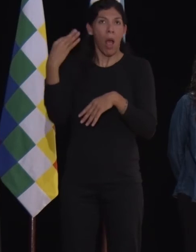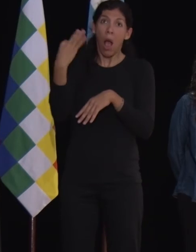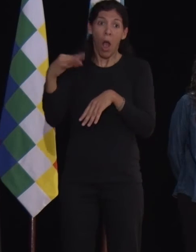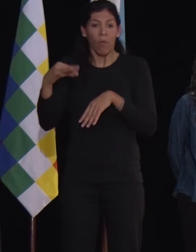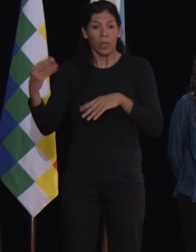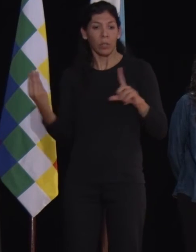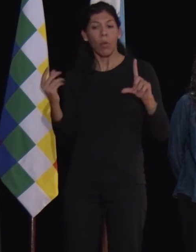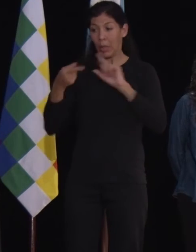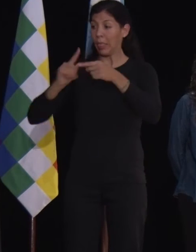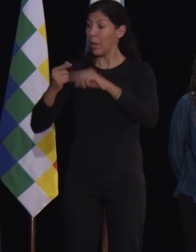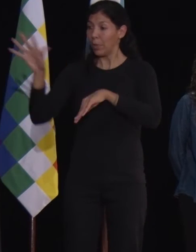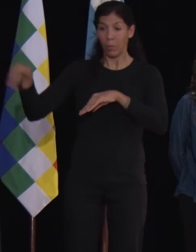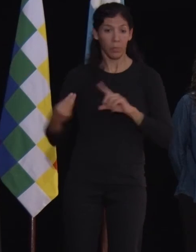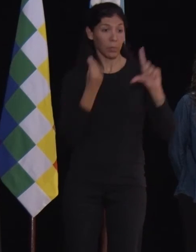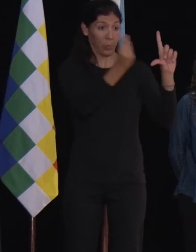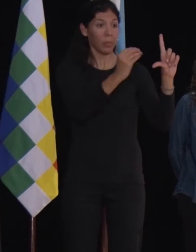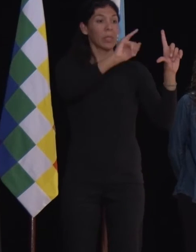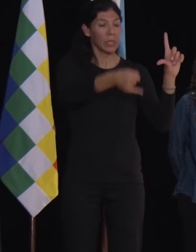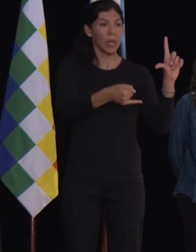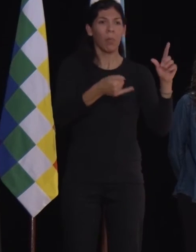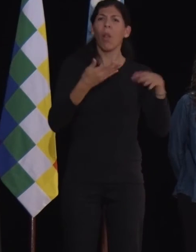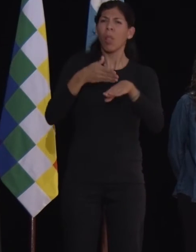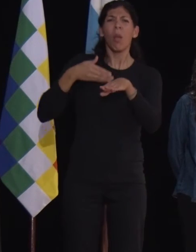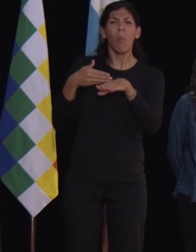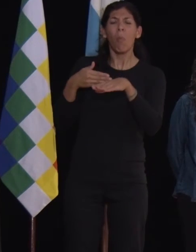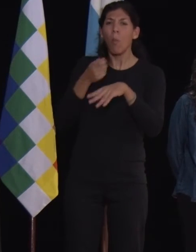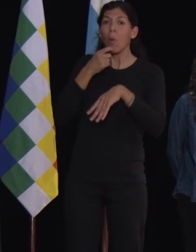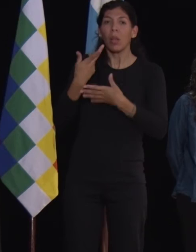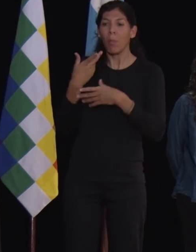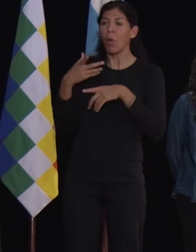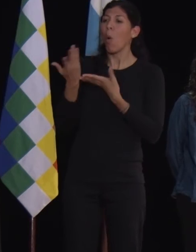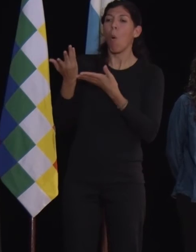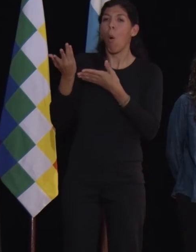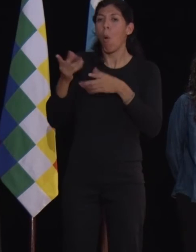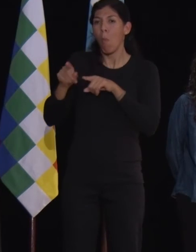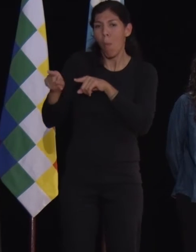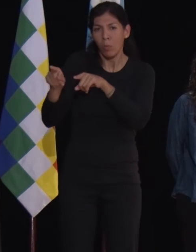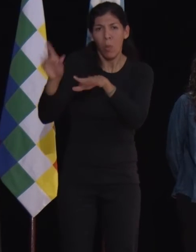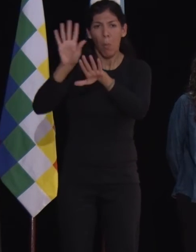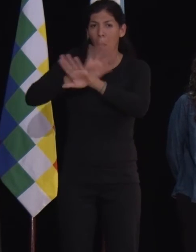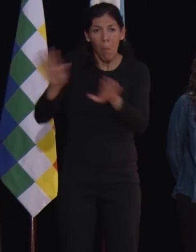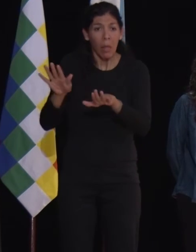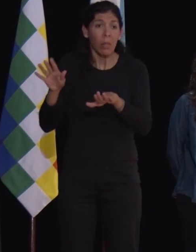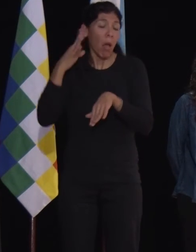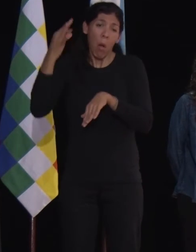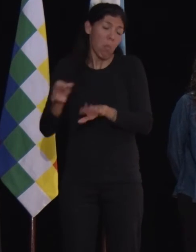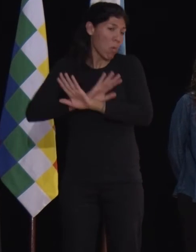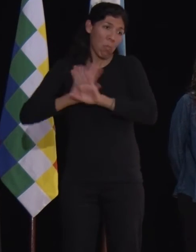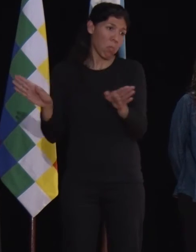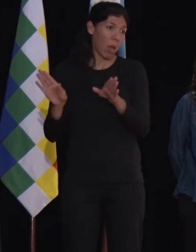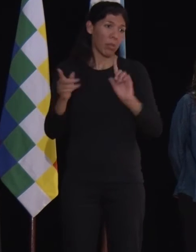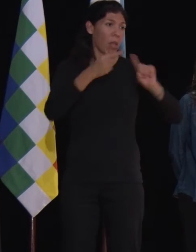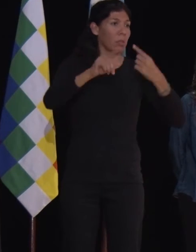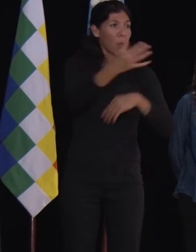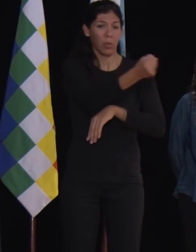cuando desaparece esta persecución quizás de los organismos que deben controlar dejan de cumplirla y ahí es